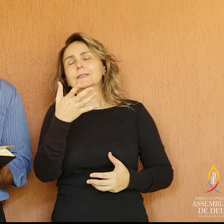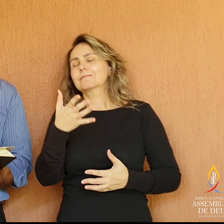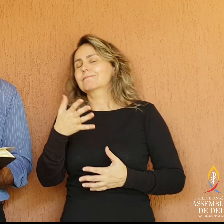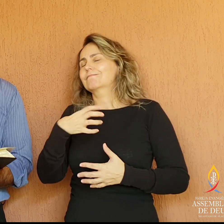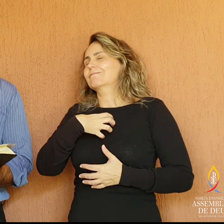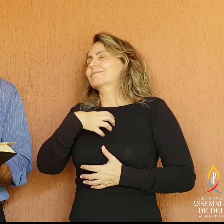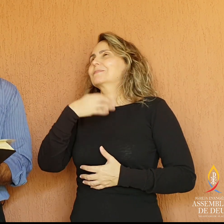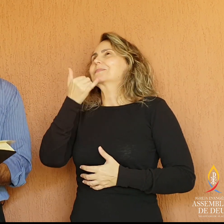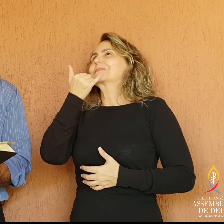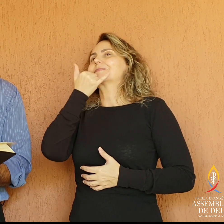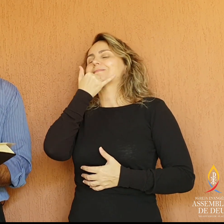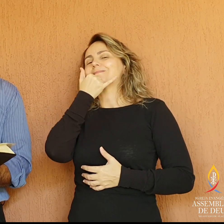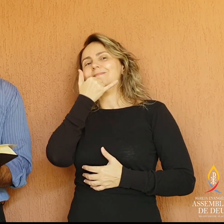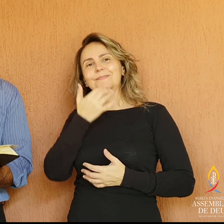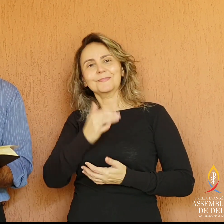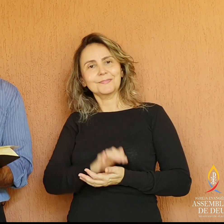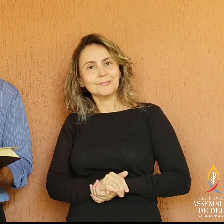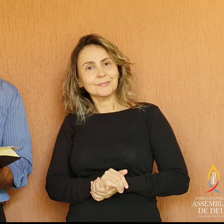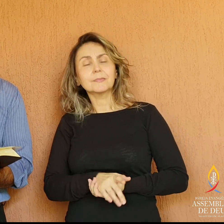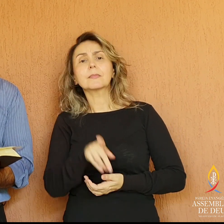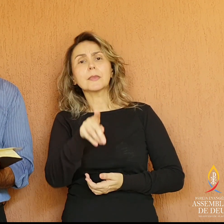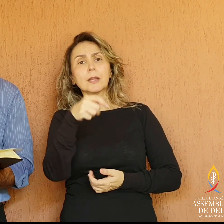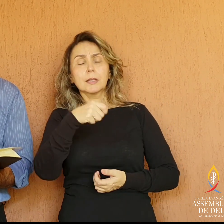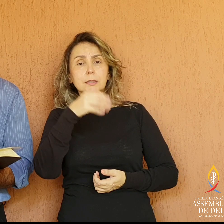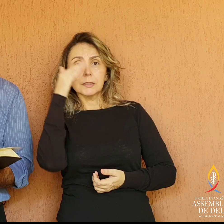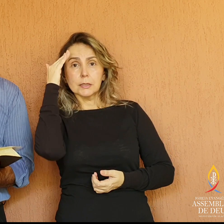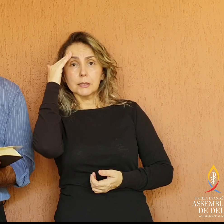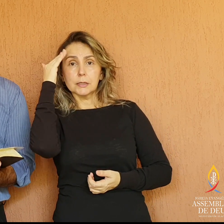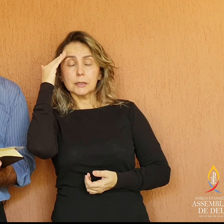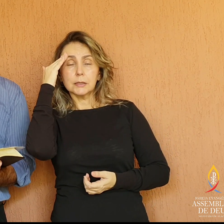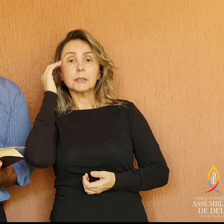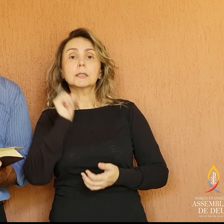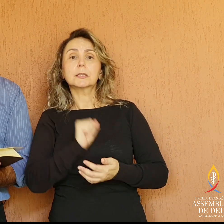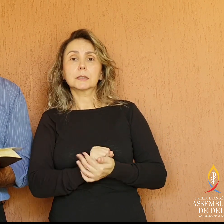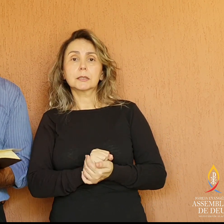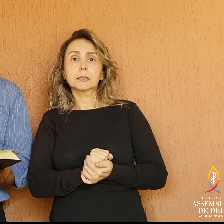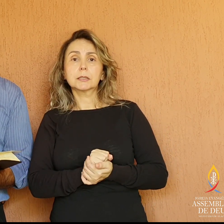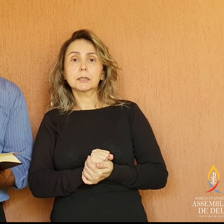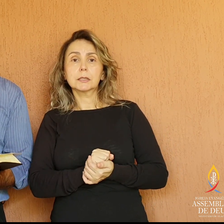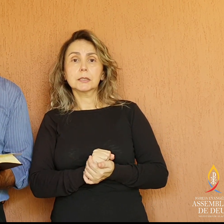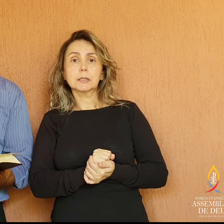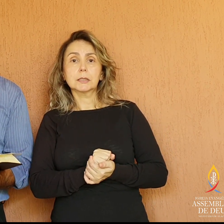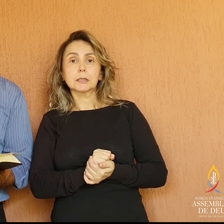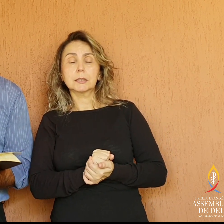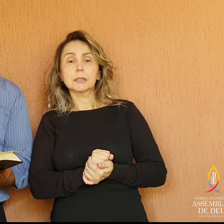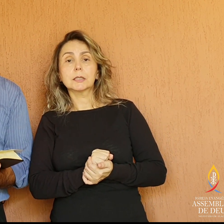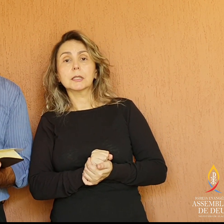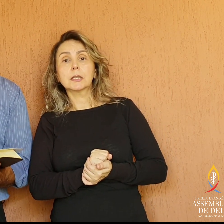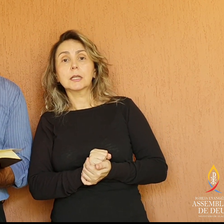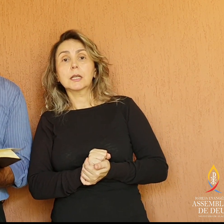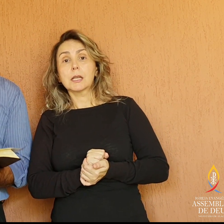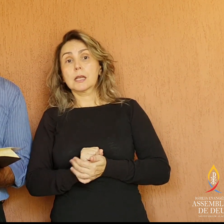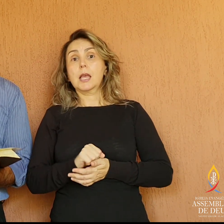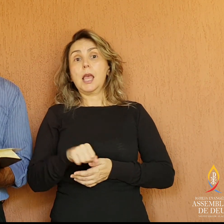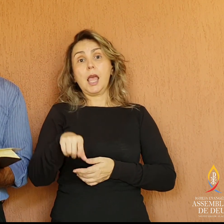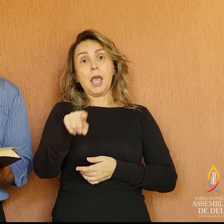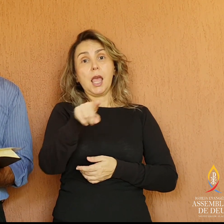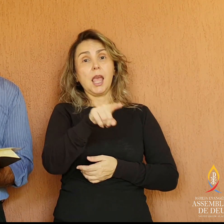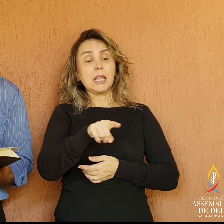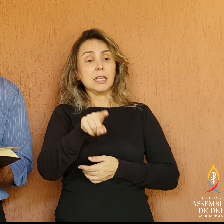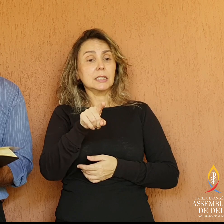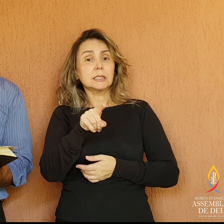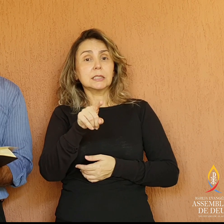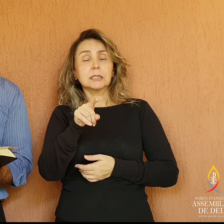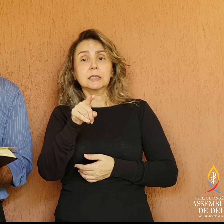perdão. Mas você precisa entender que eles não viram esse